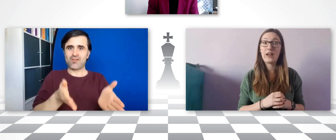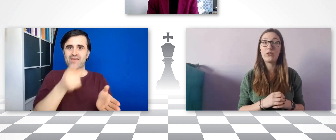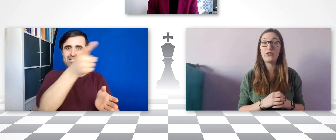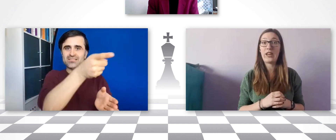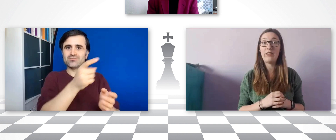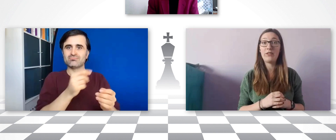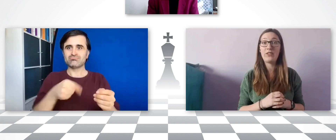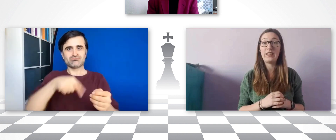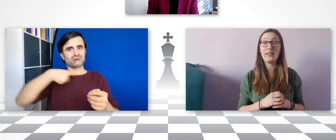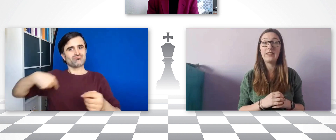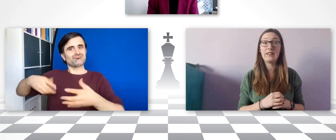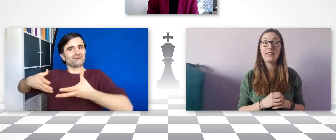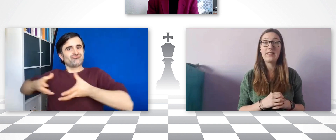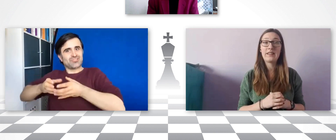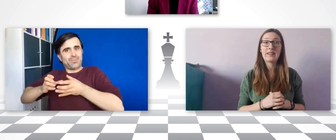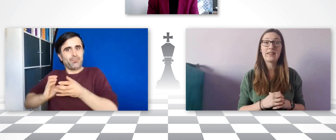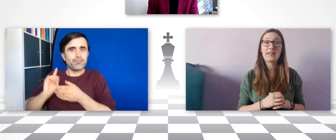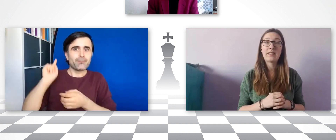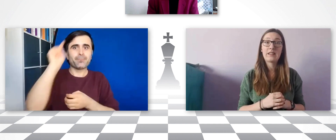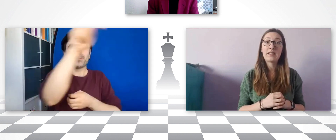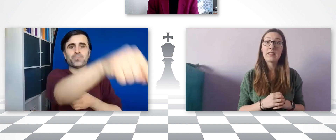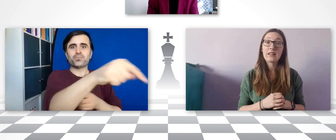in 2017,